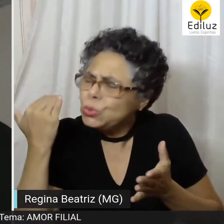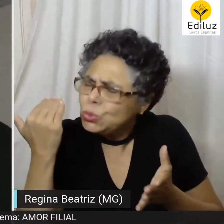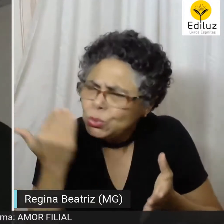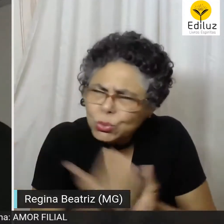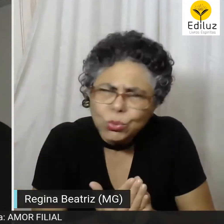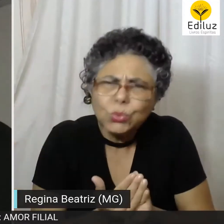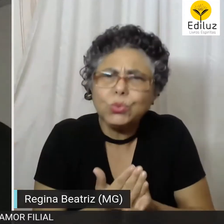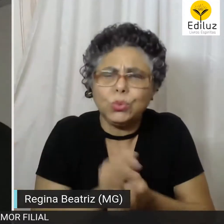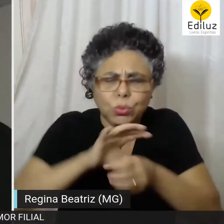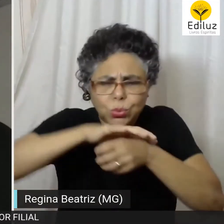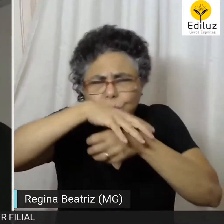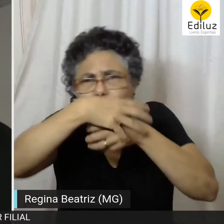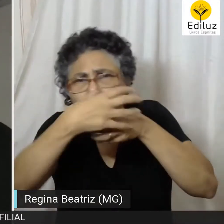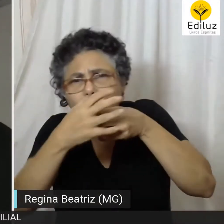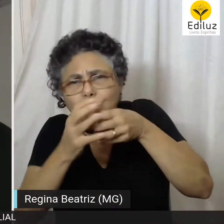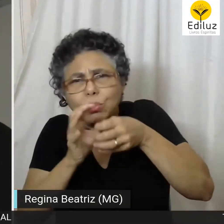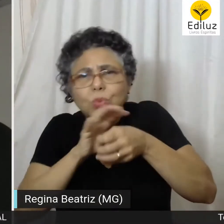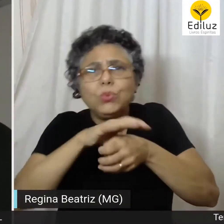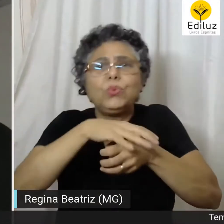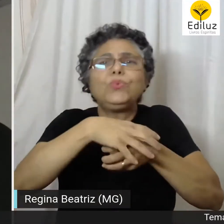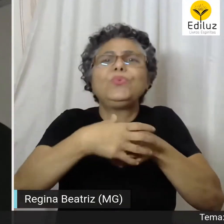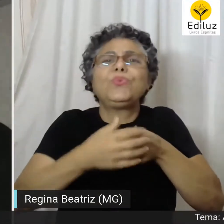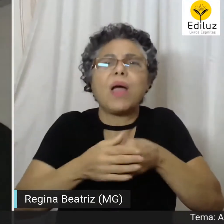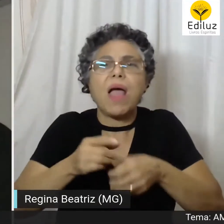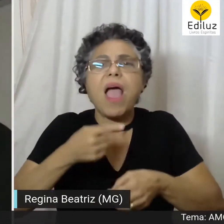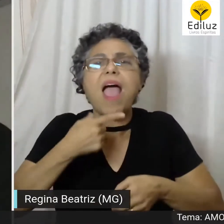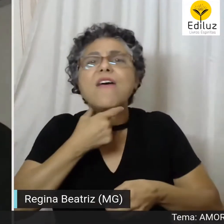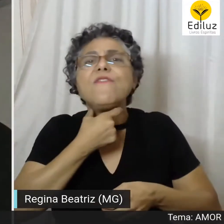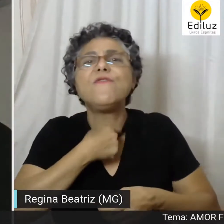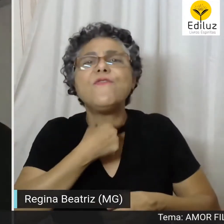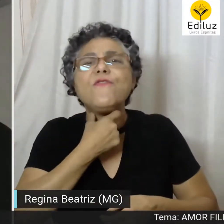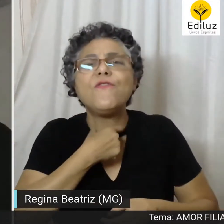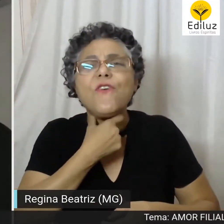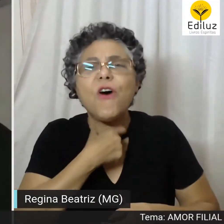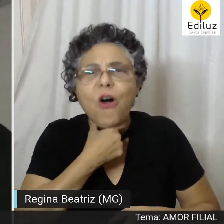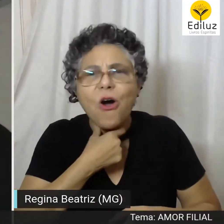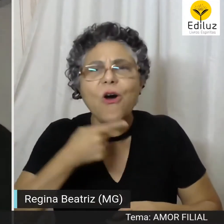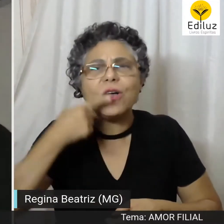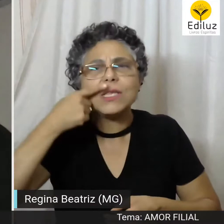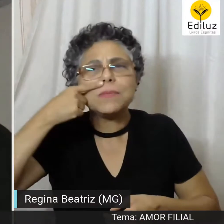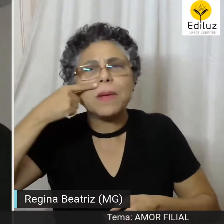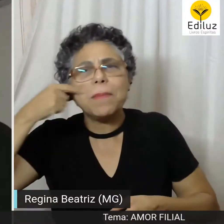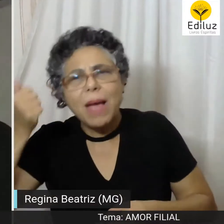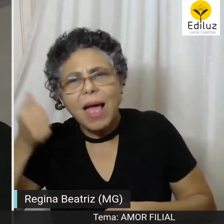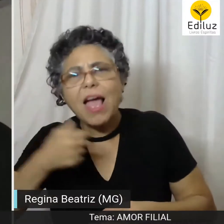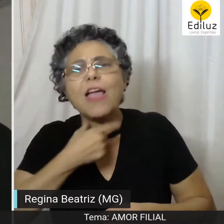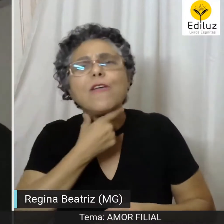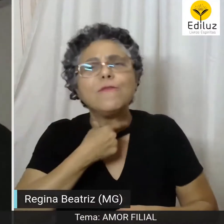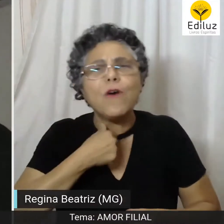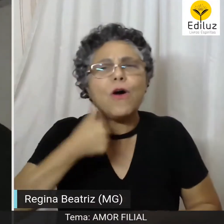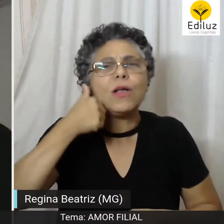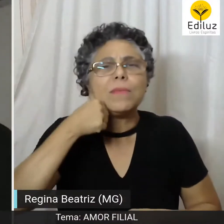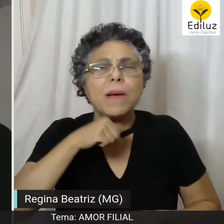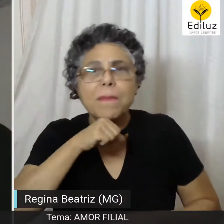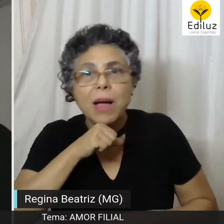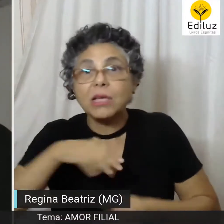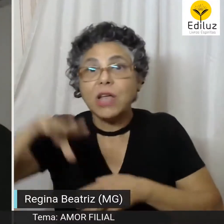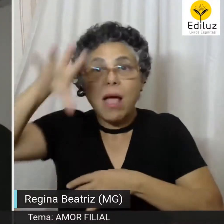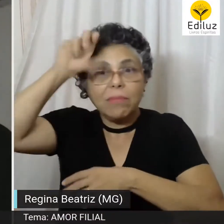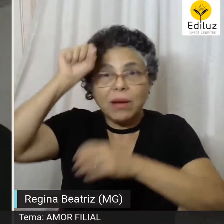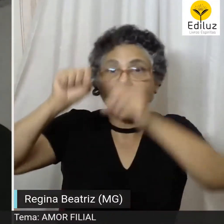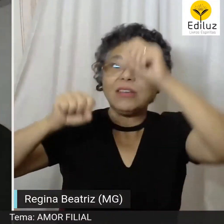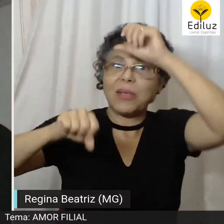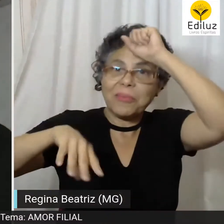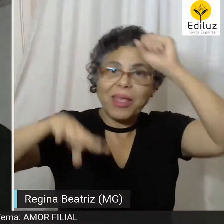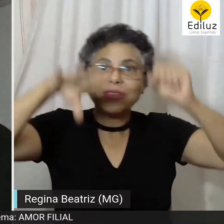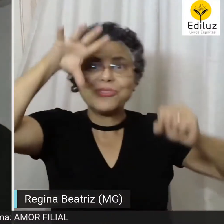seu entorno. A voz materna e paterna já é percebida e apreendida,